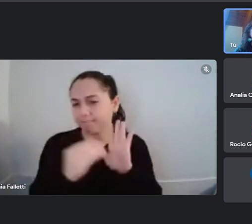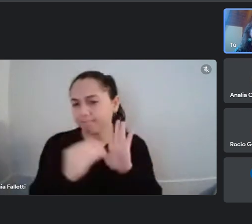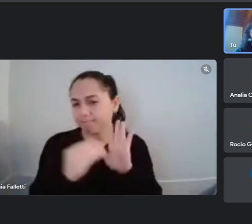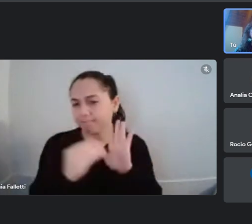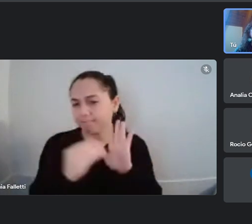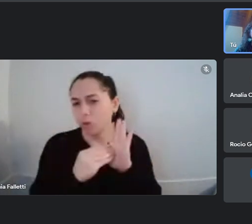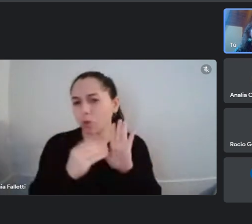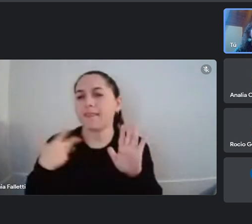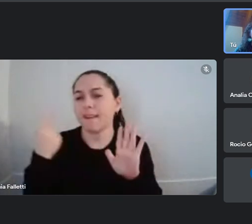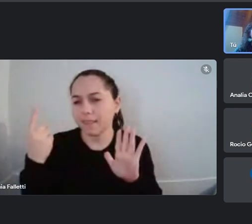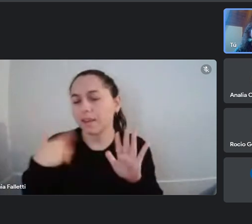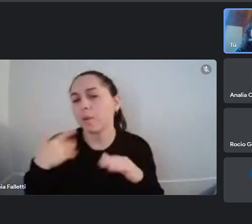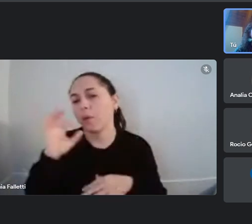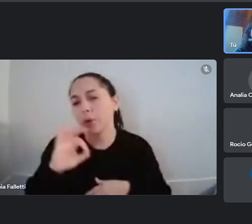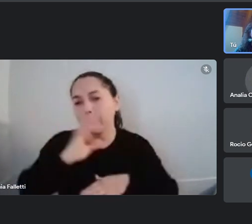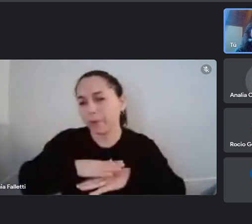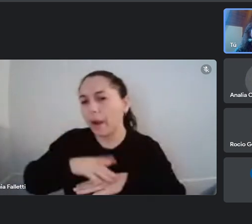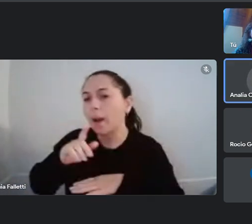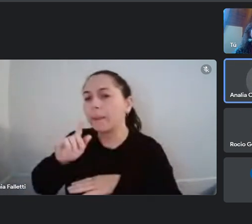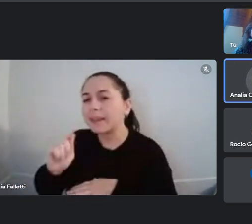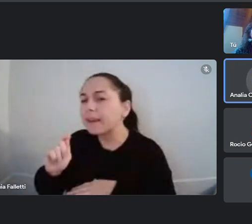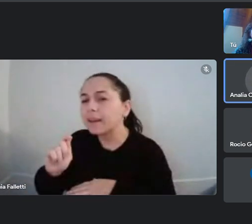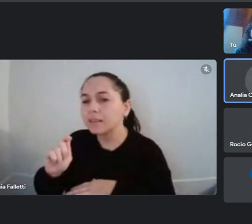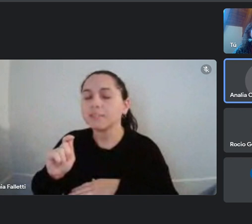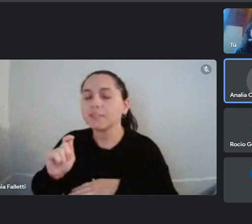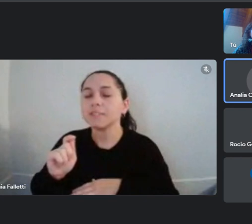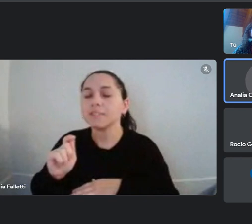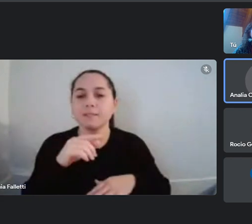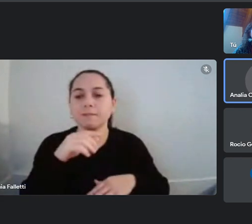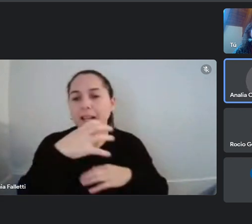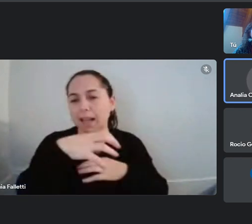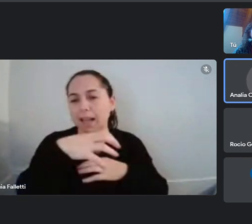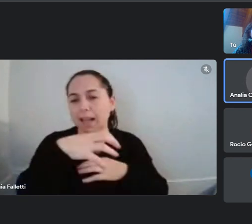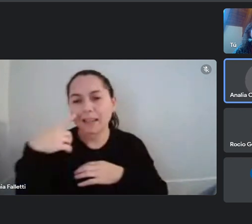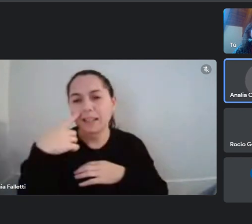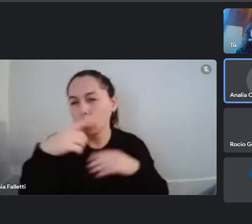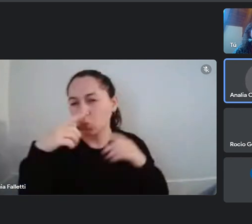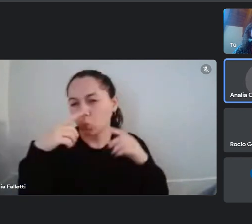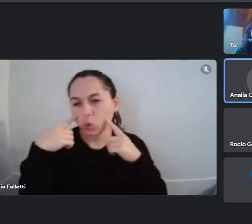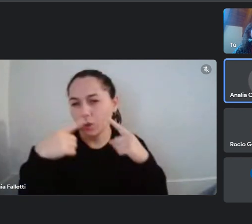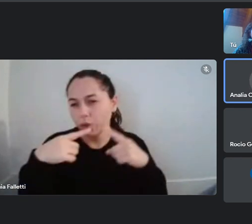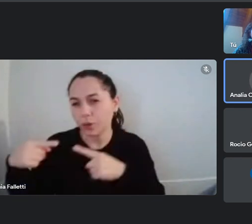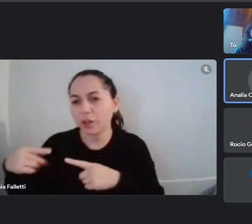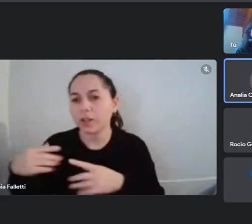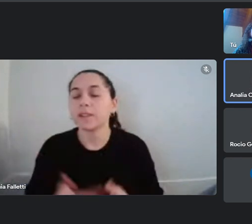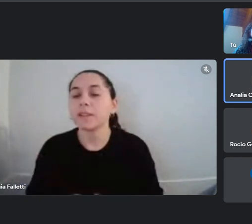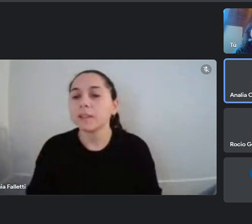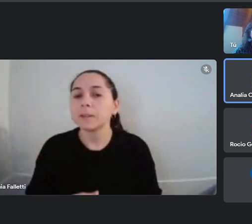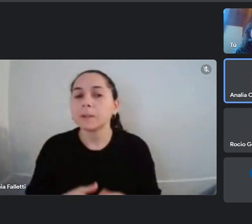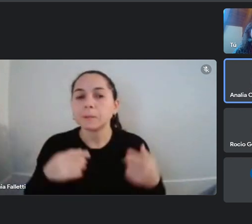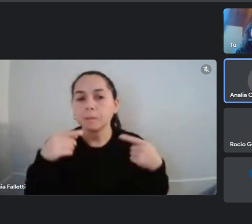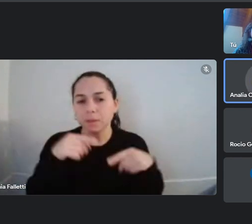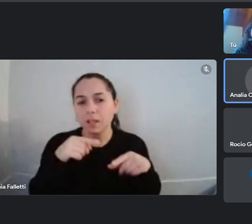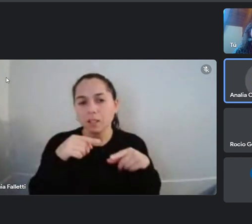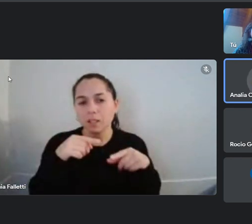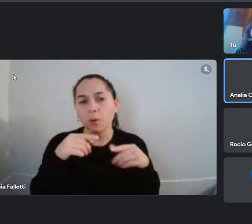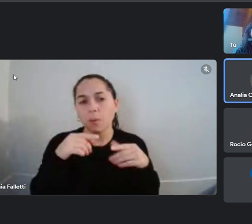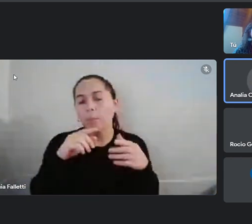quién? De las instituciones del programa EFTP. Sí. Se